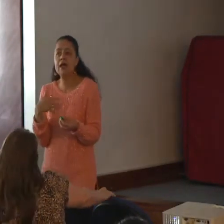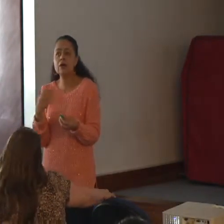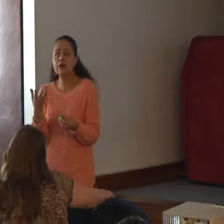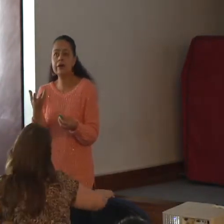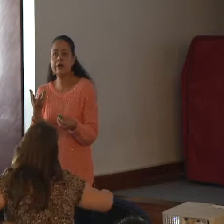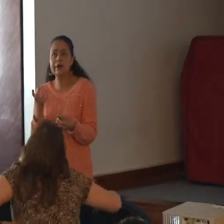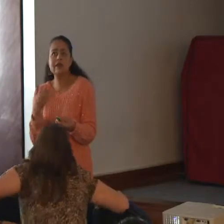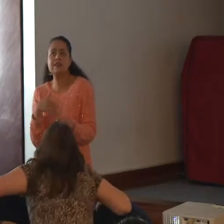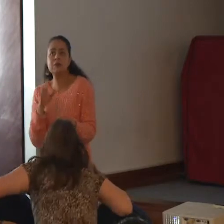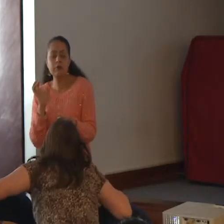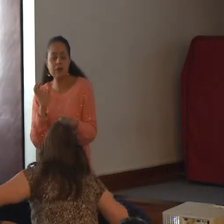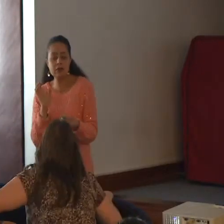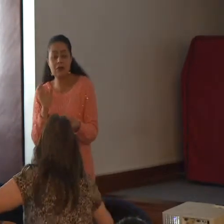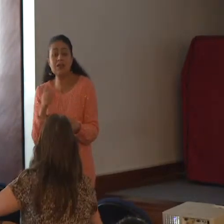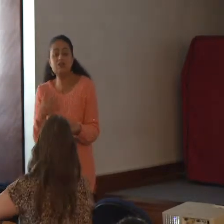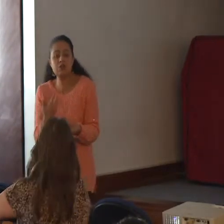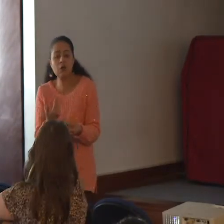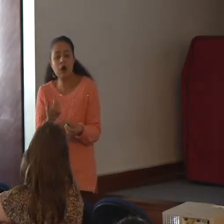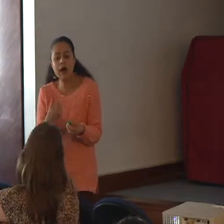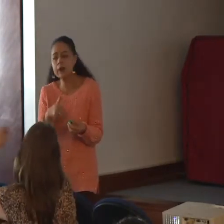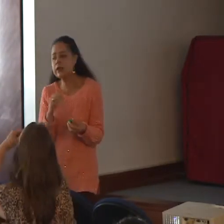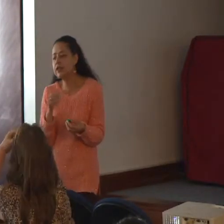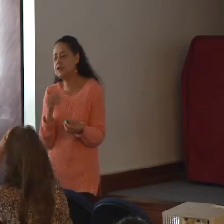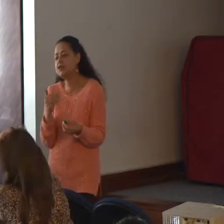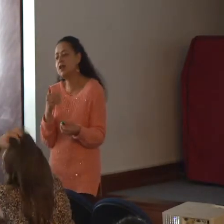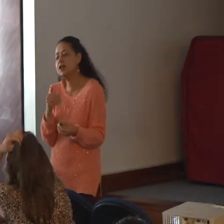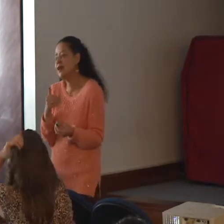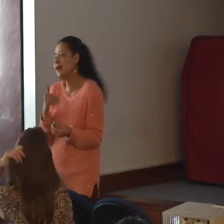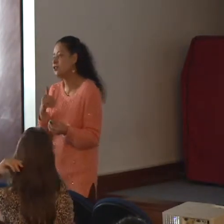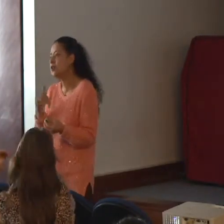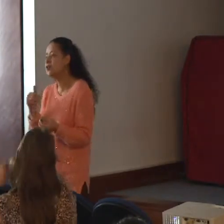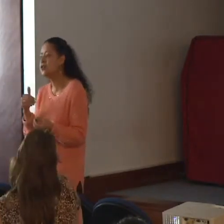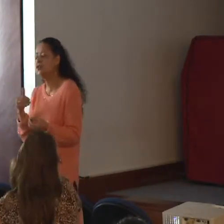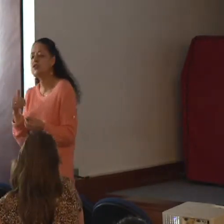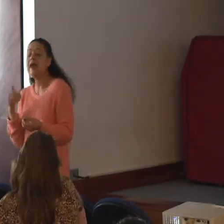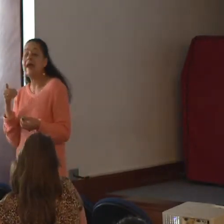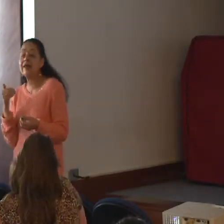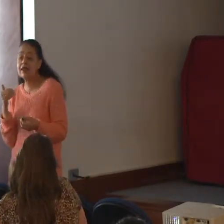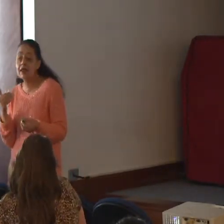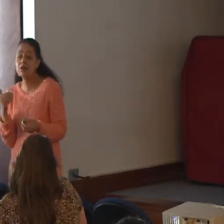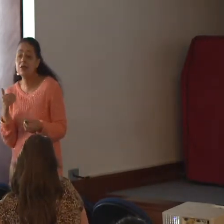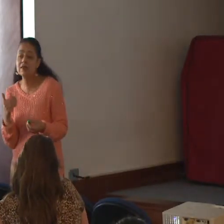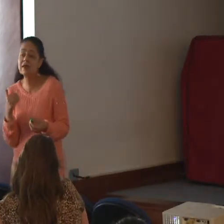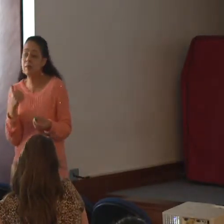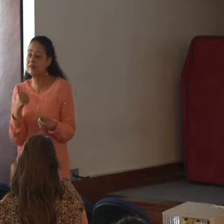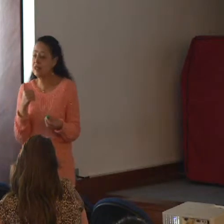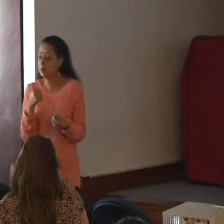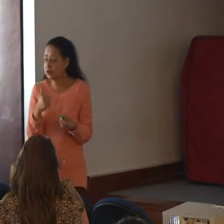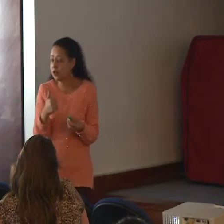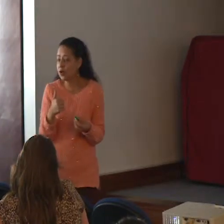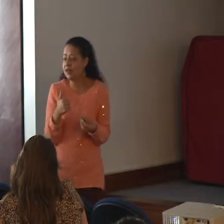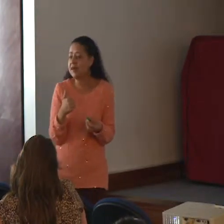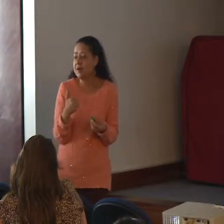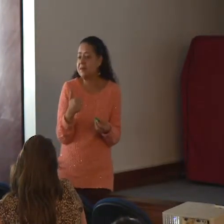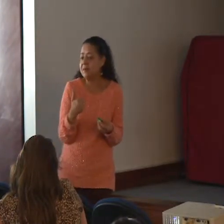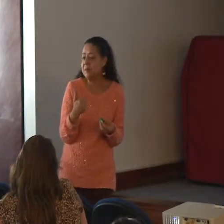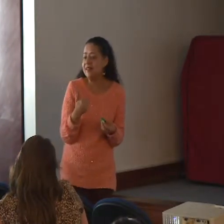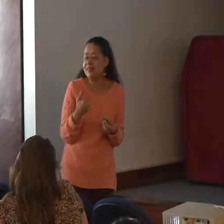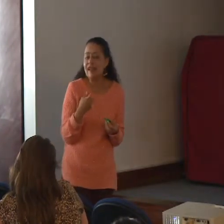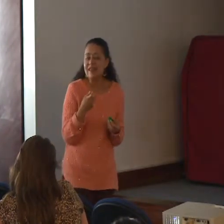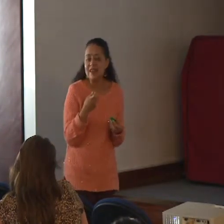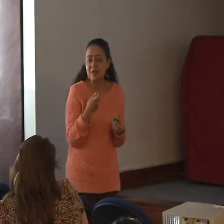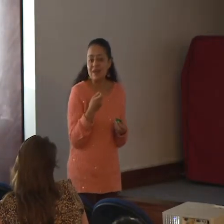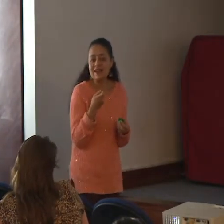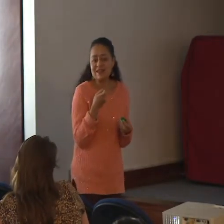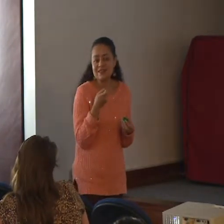que quiero comer algo en este momento, que estoy mojado. En el niño, en el caso de los niños que tienen una discapacidad motórica y